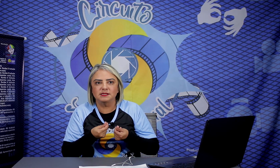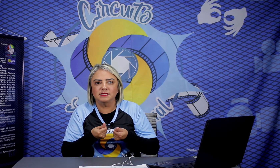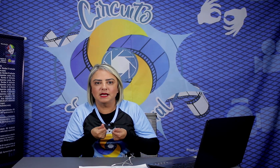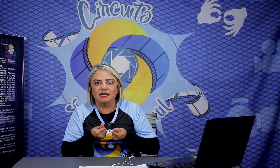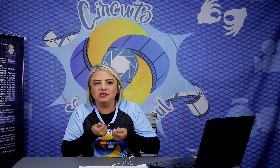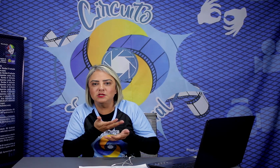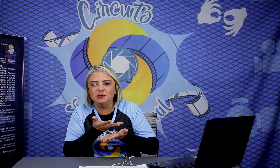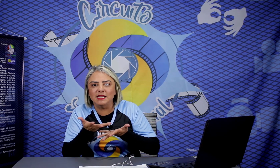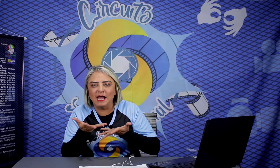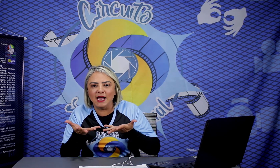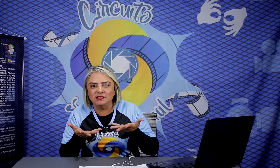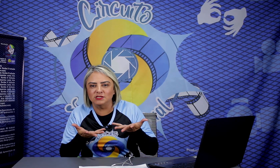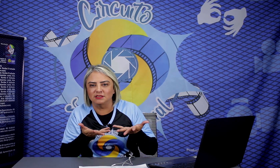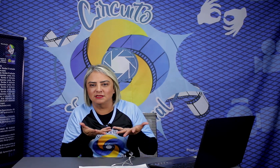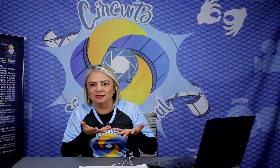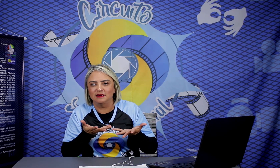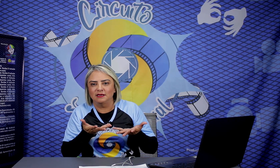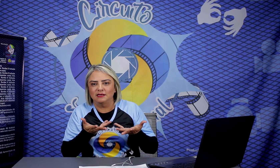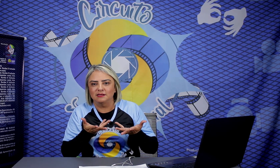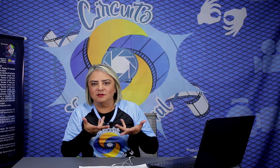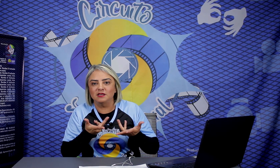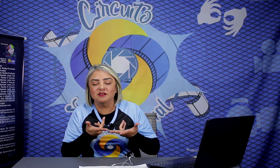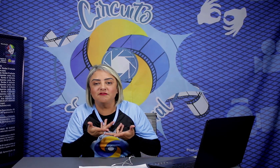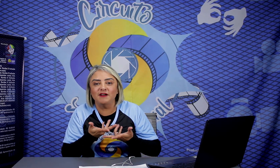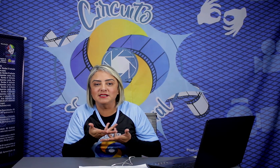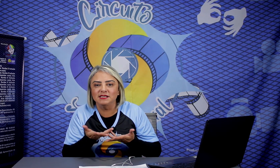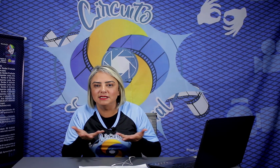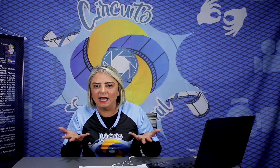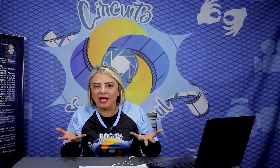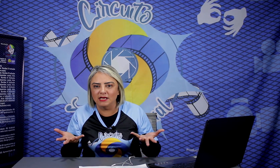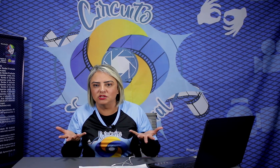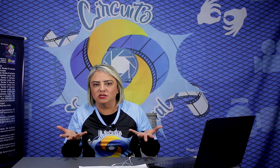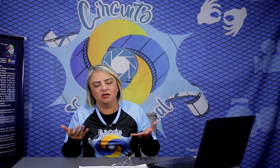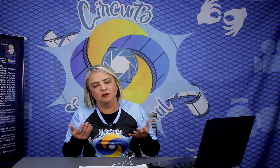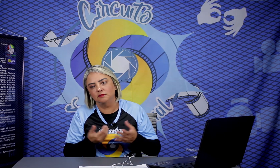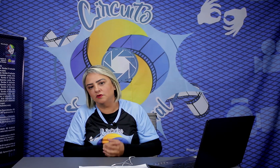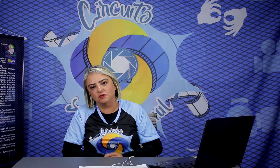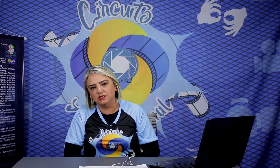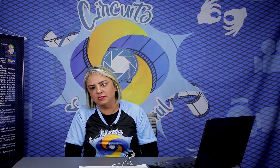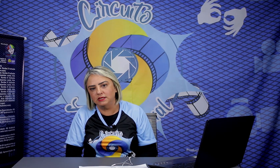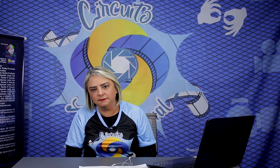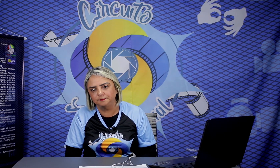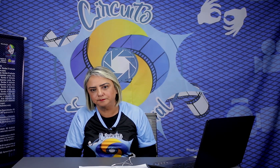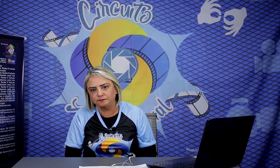essa intimidade, se eu não tenho essa facilidade, eu não vou conseguir.